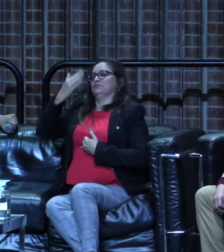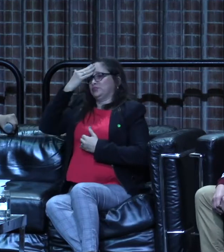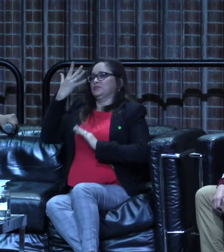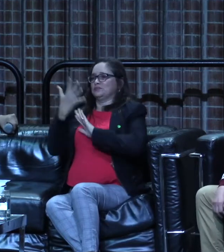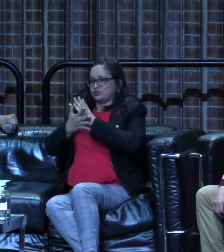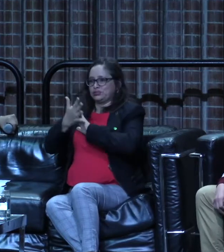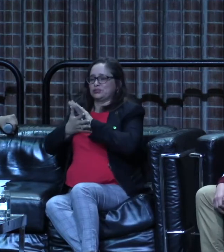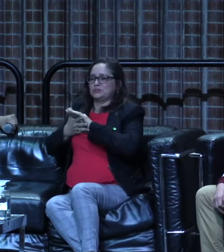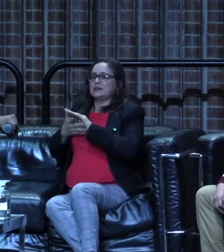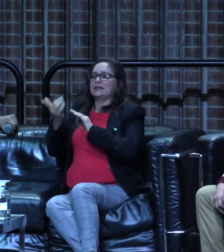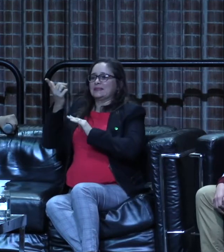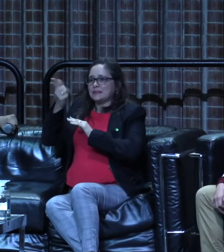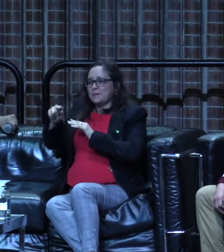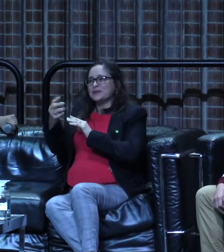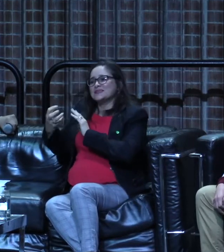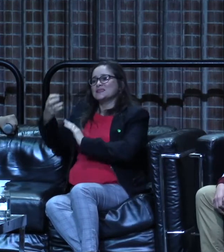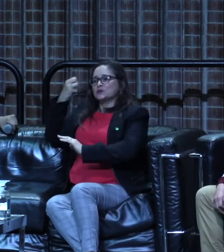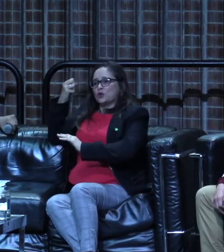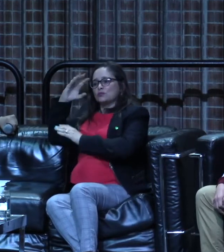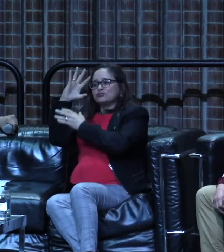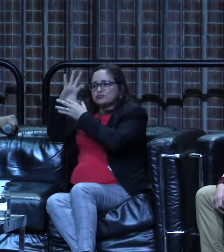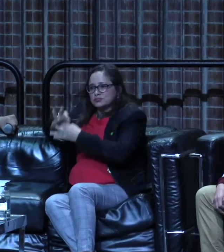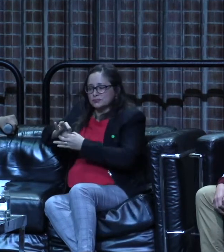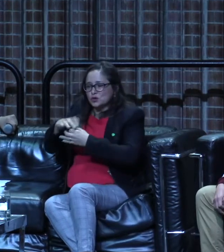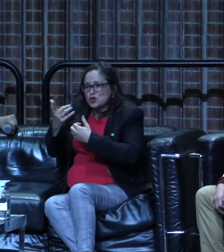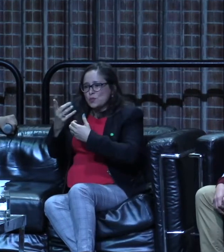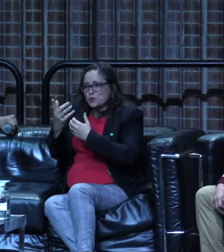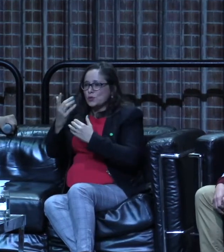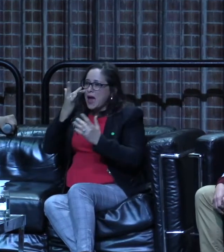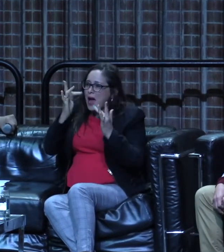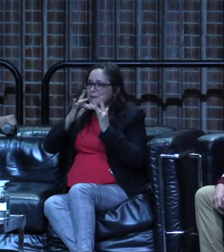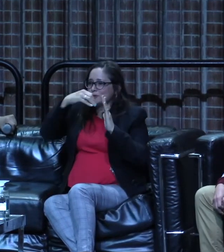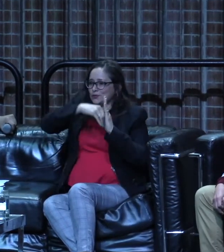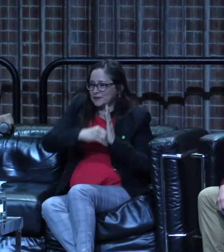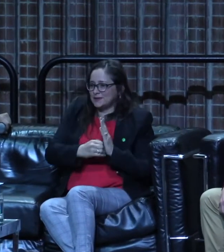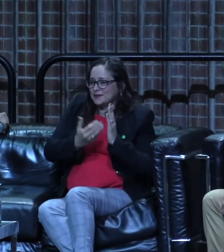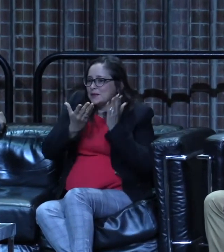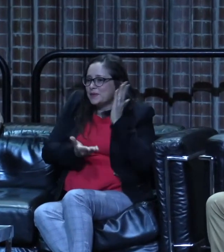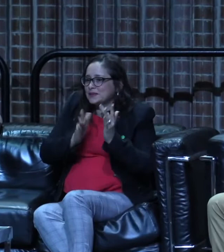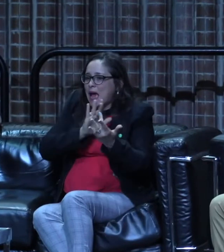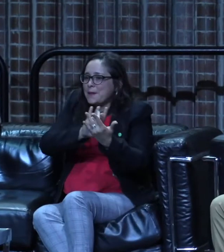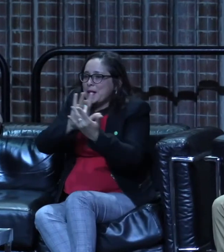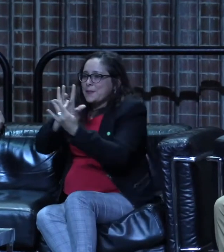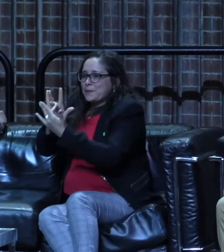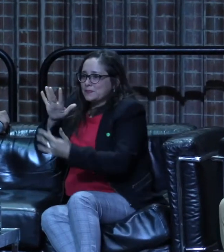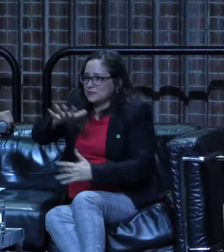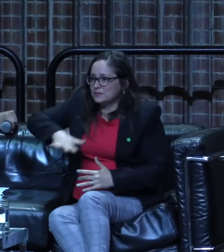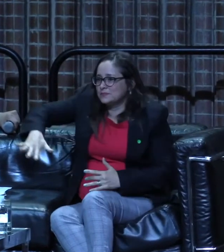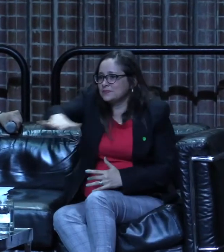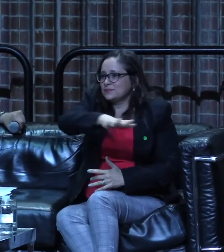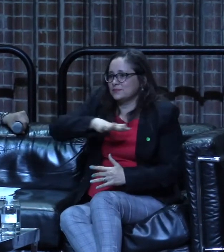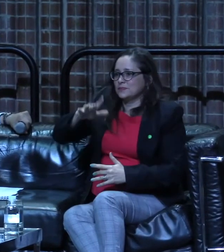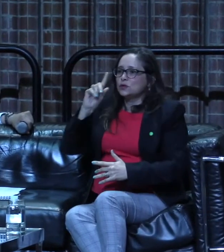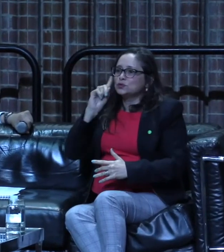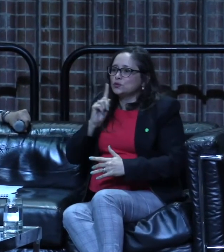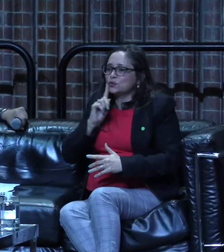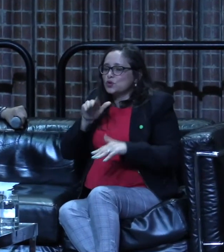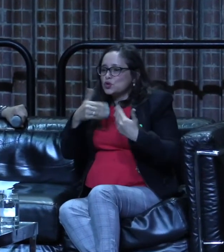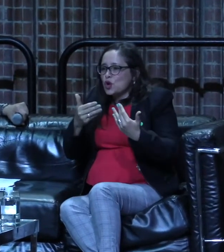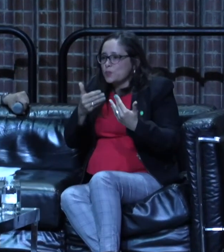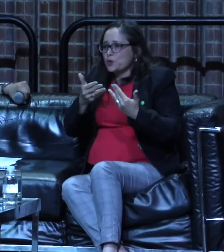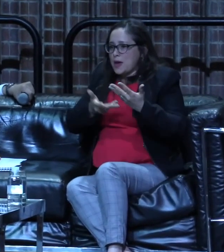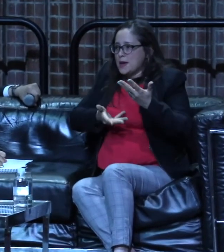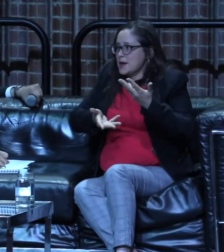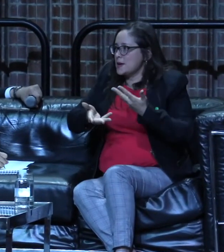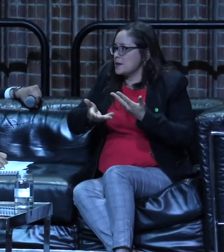Entonces, es importante fortalecer la identidad y la cultura sorda desde nuestra historia, entender también que hay unos contenidos